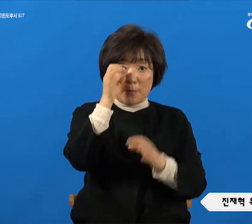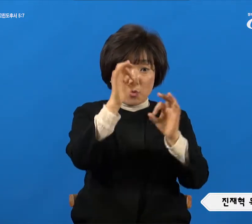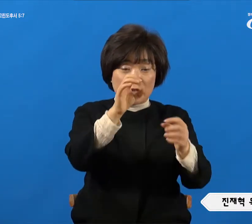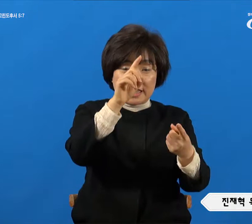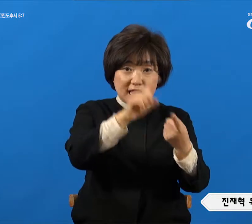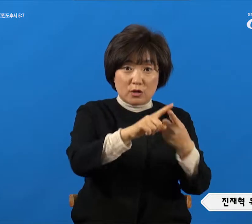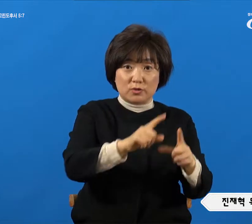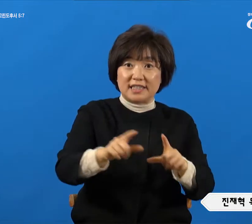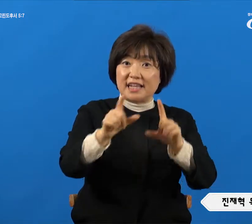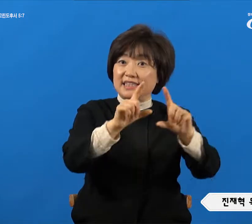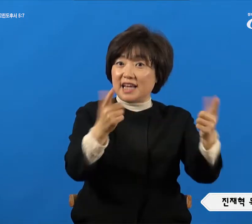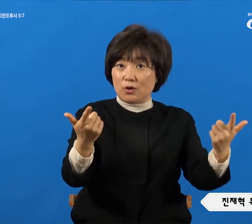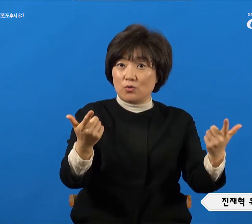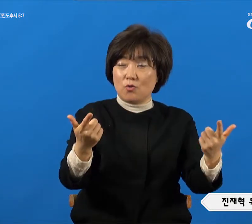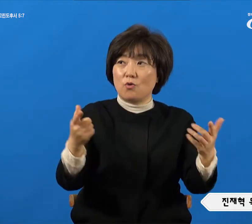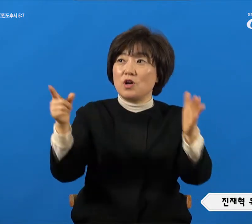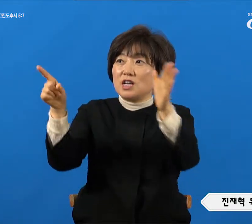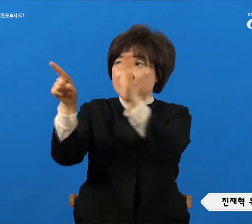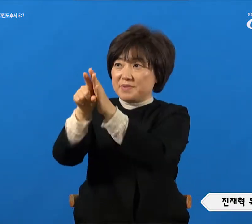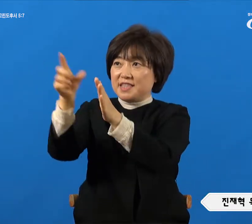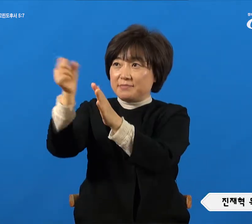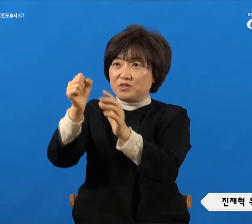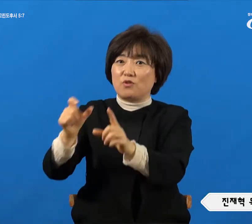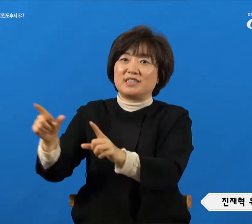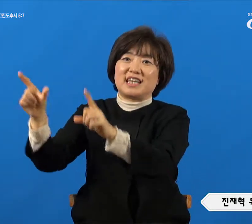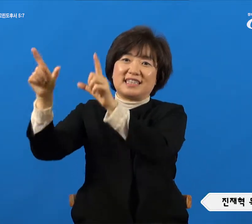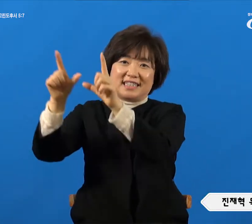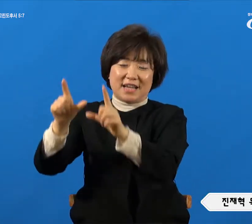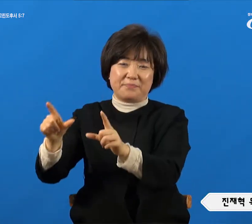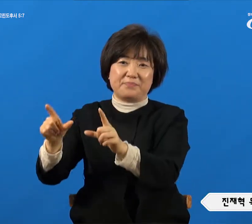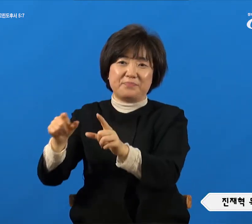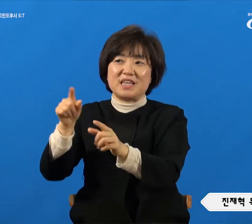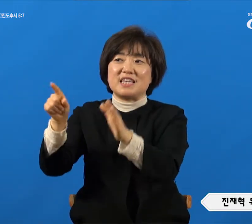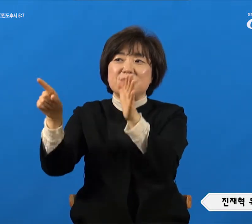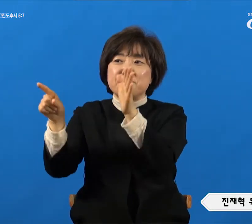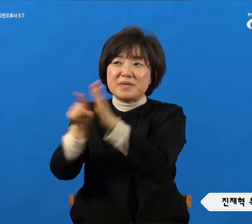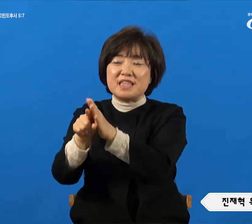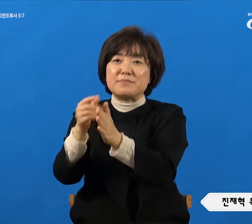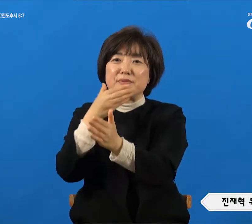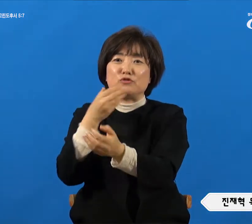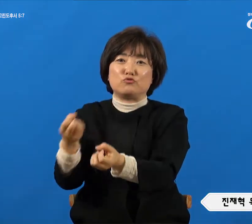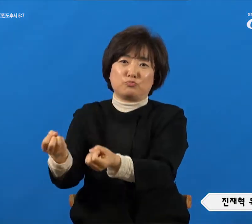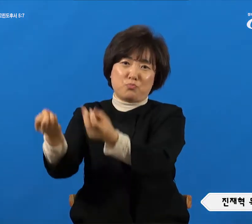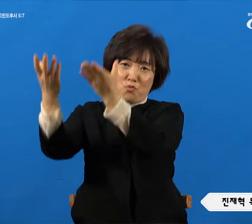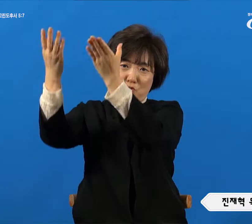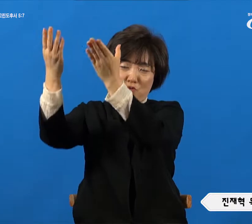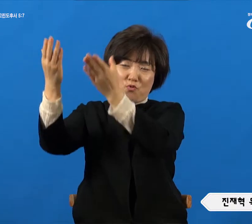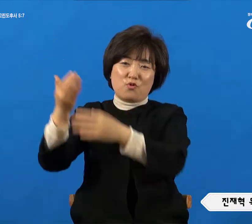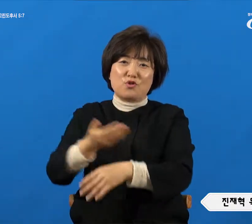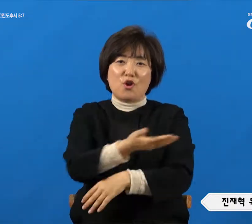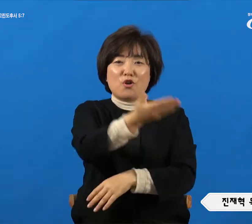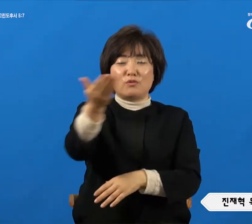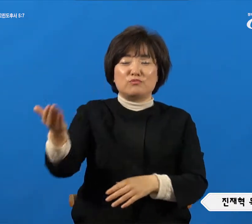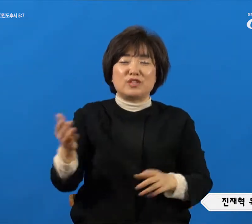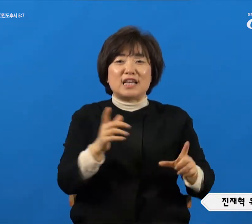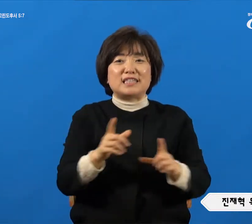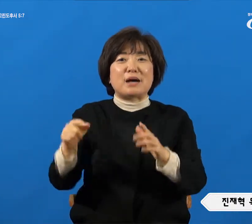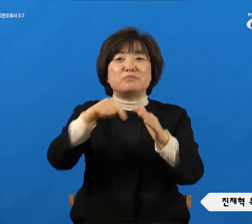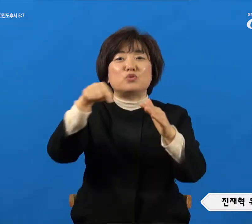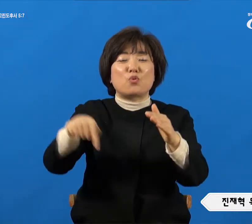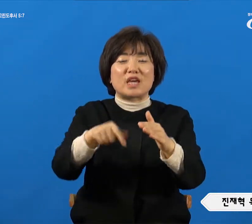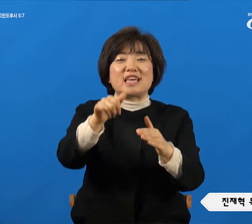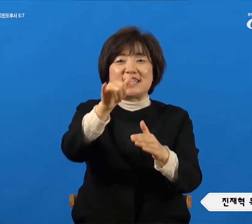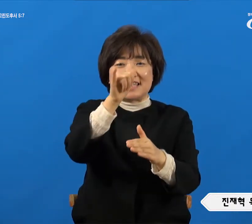대로 살지 않고 믿음으로 사는 삶. 이 믿음의 축복, 여러분과 제 삶 가운데